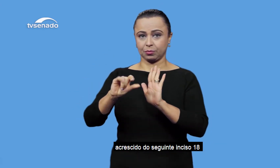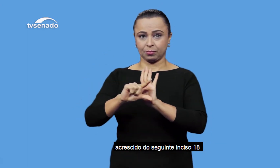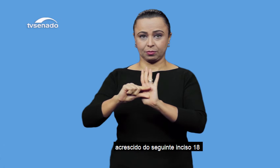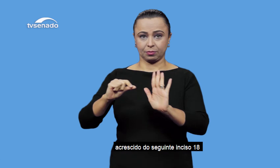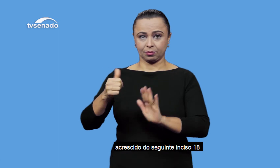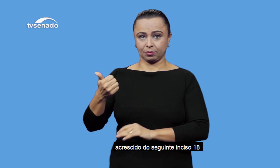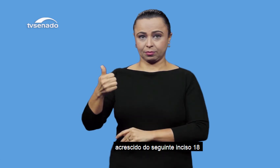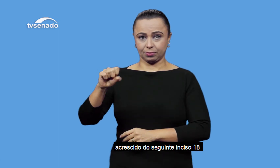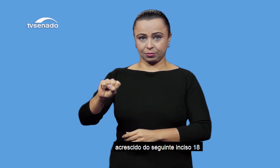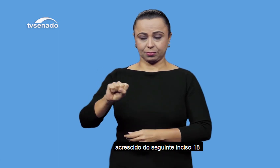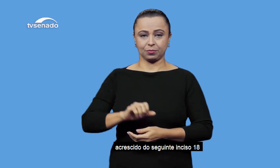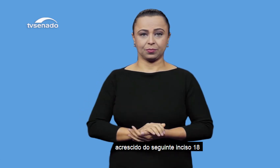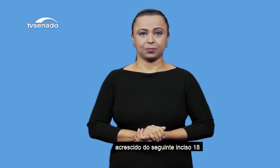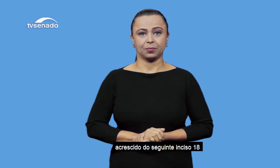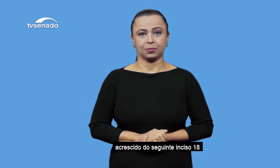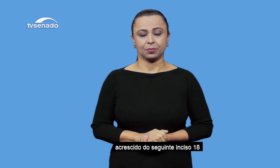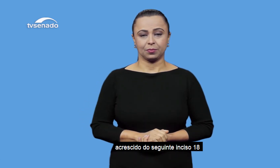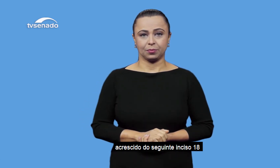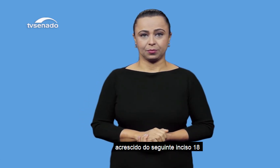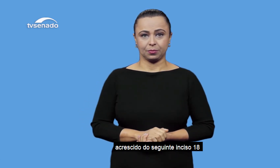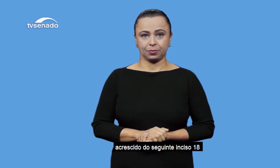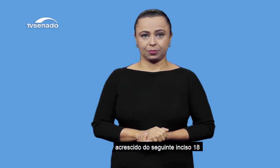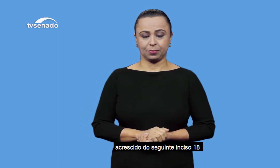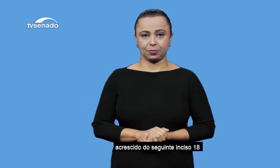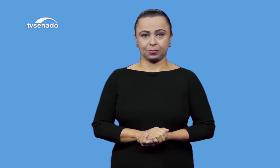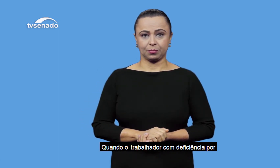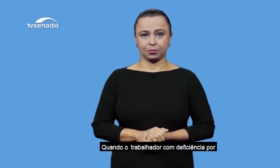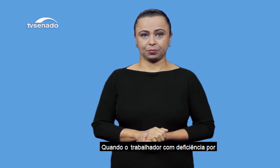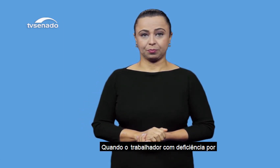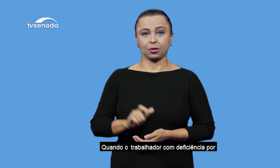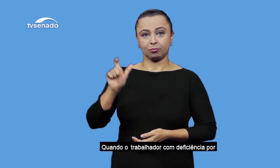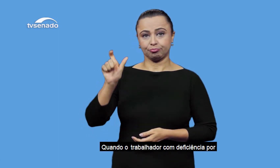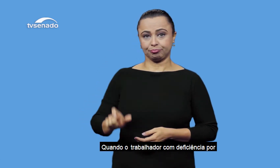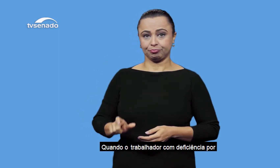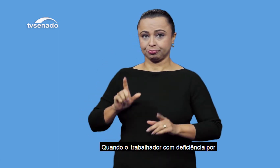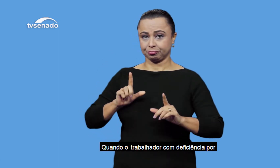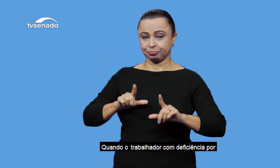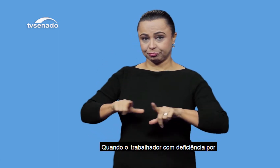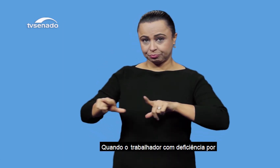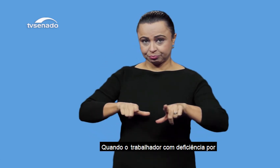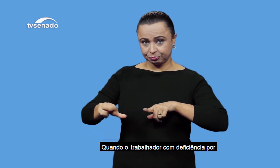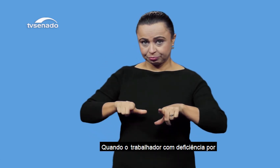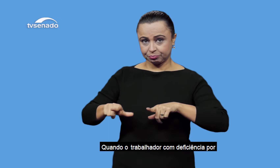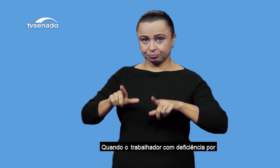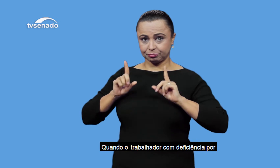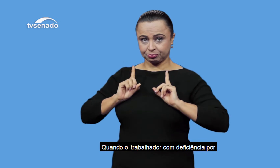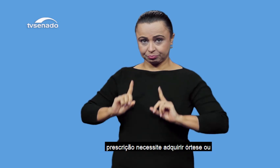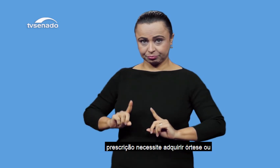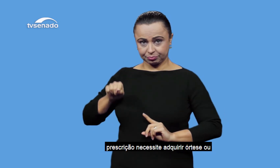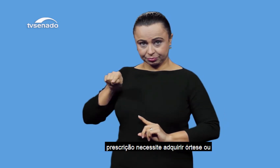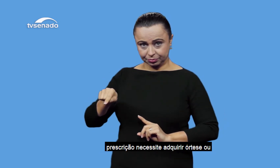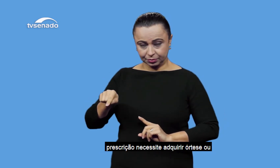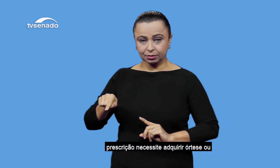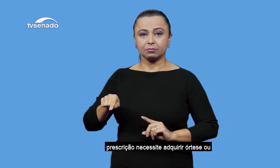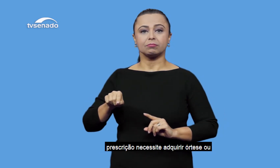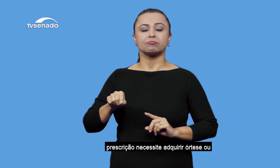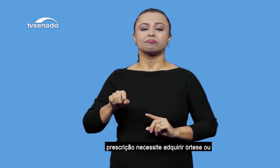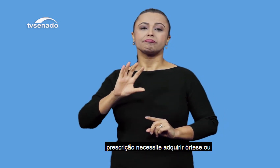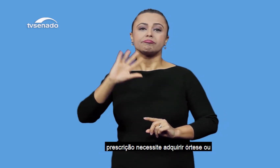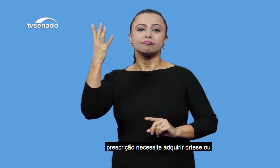do seguinte inciso 18 quando o trabalhador com deficiência por prescrição